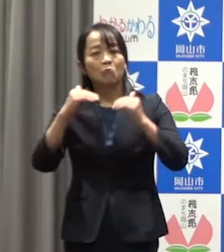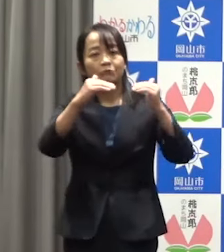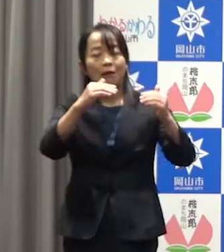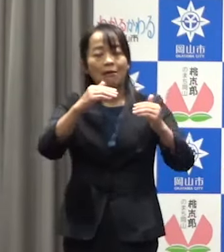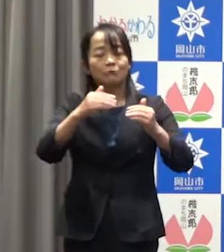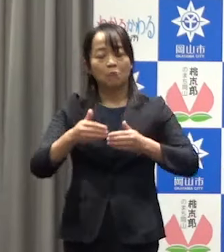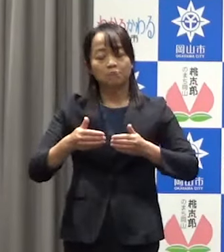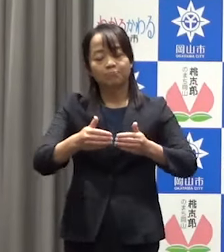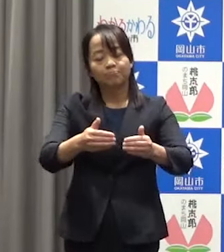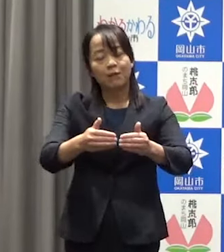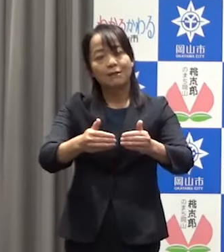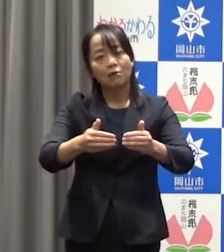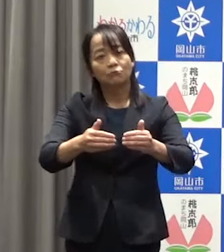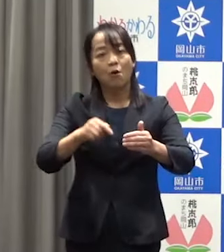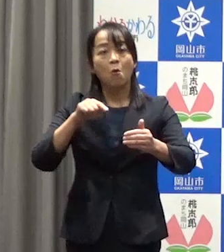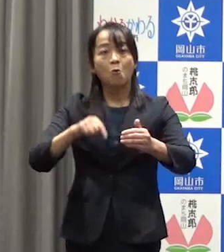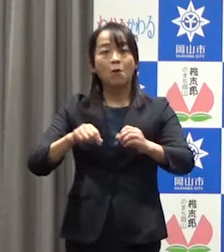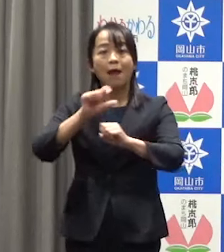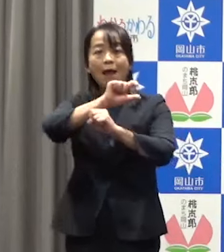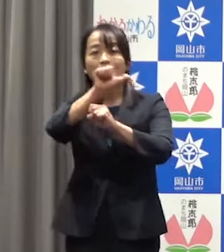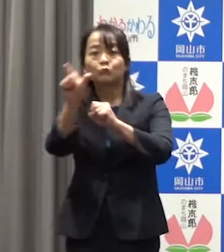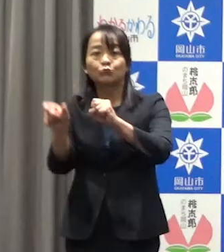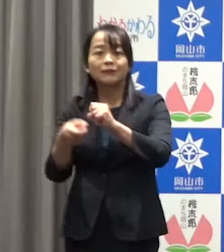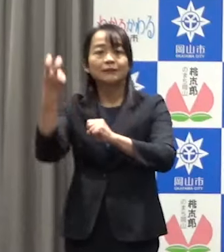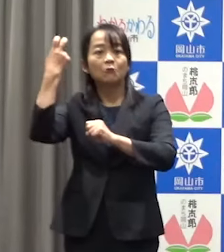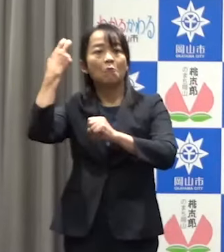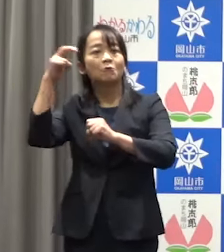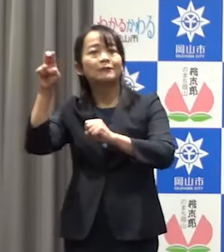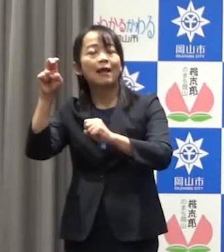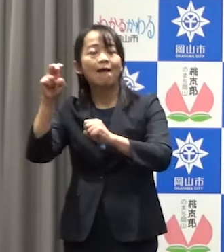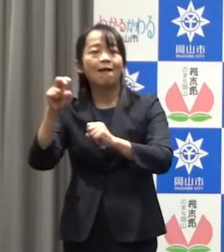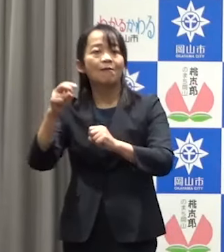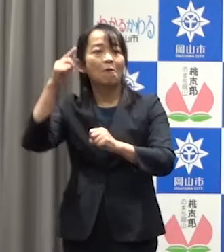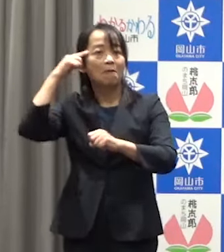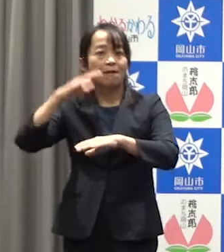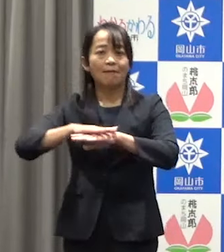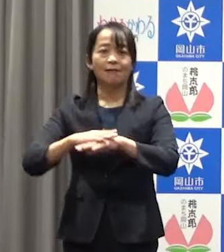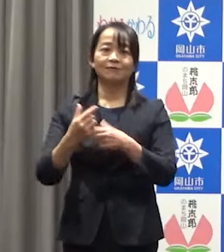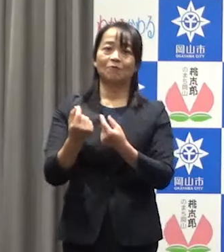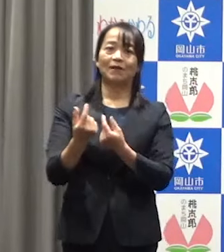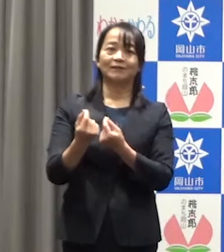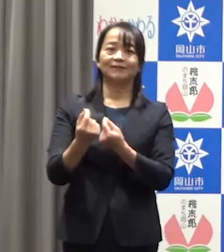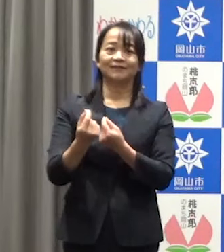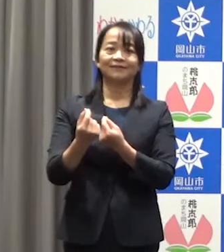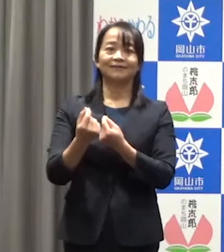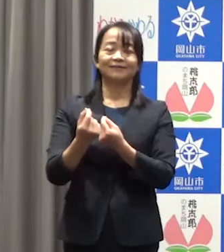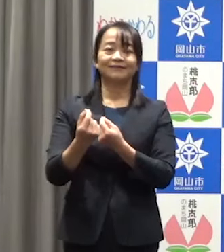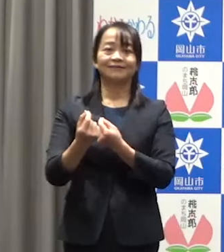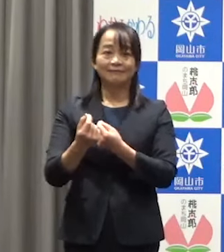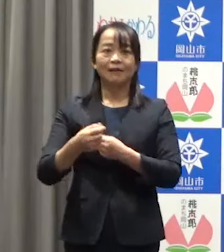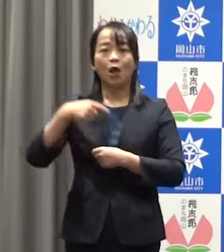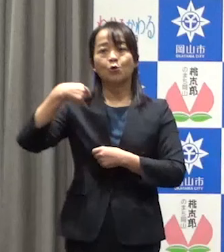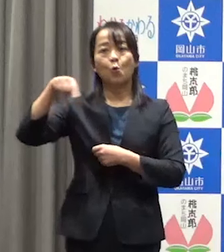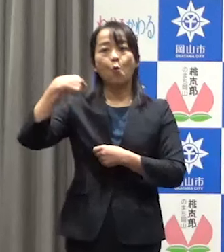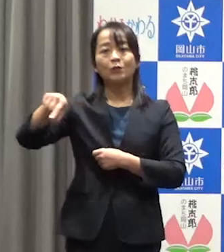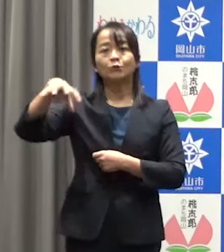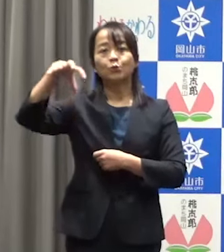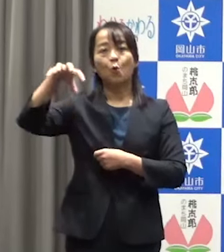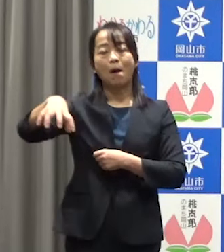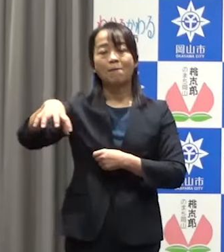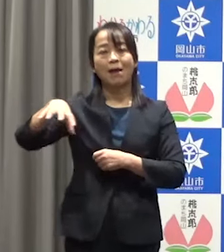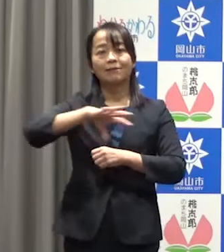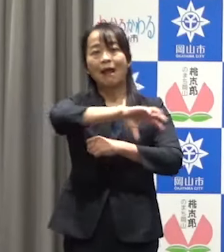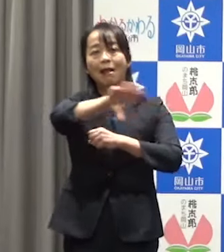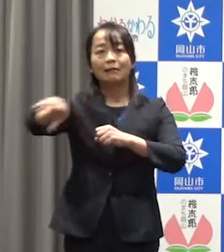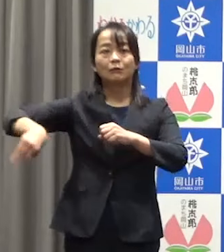の理念にも通じているものであります。教育でよくインクルーシブ教育っていうのが出ておりますけれ